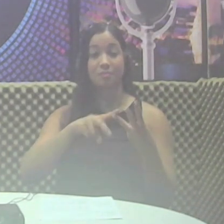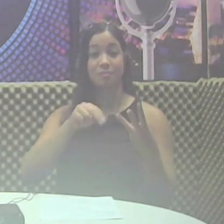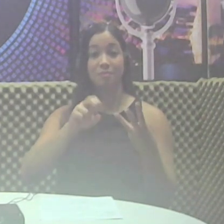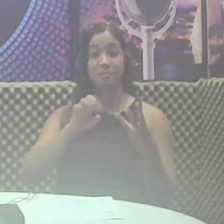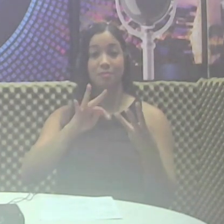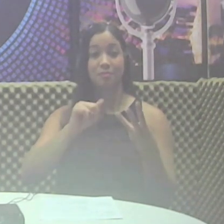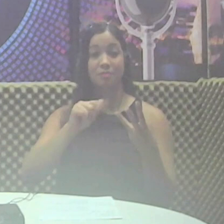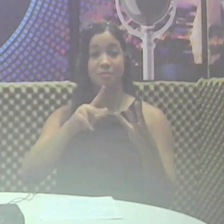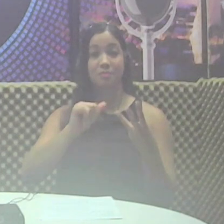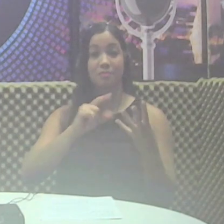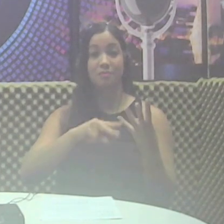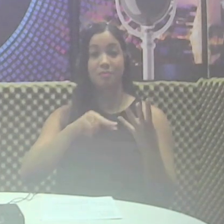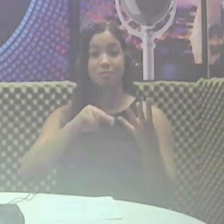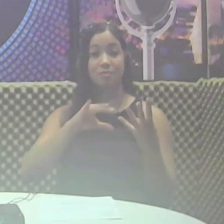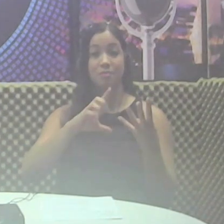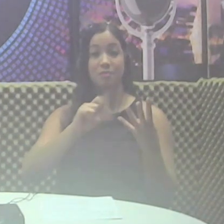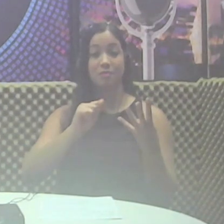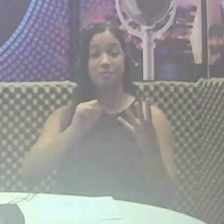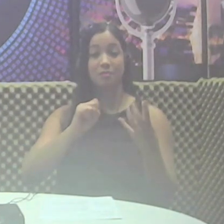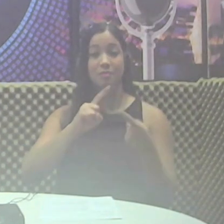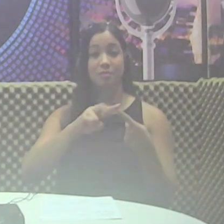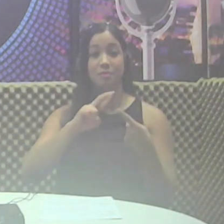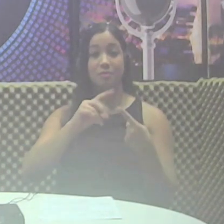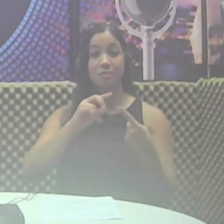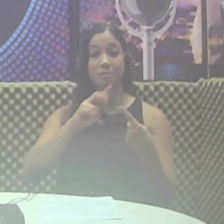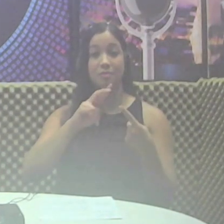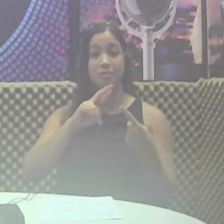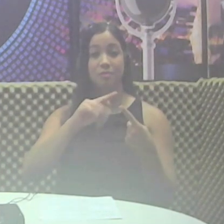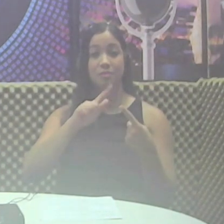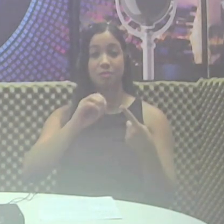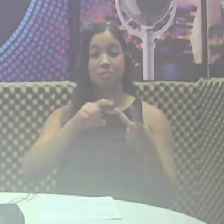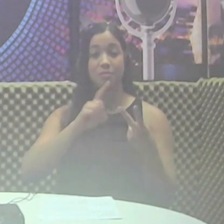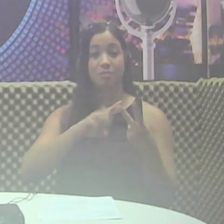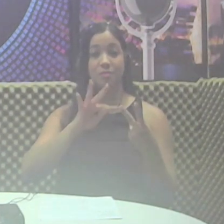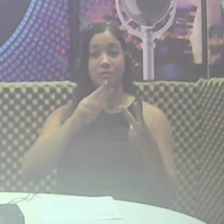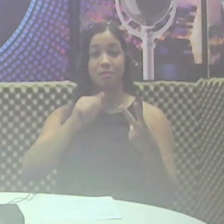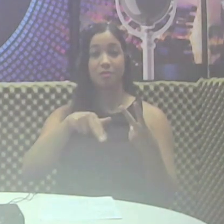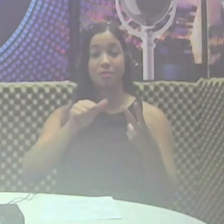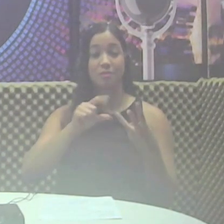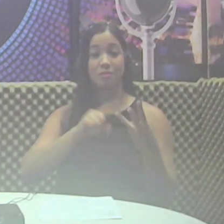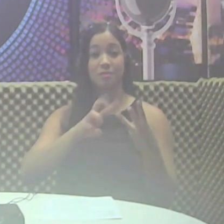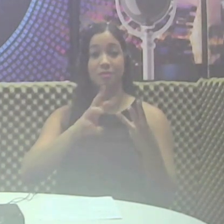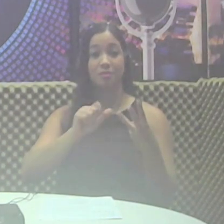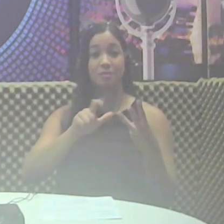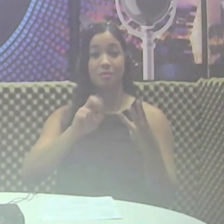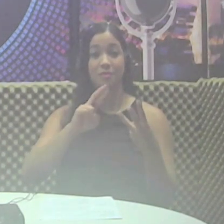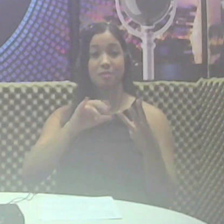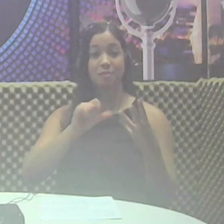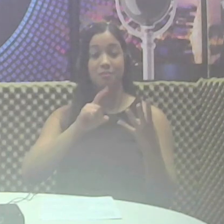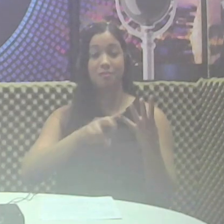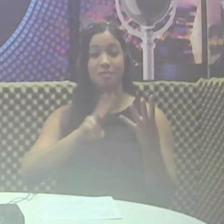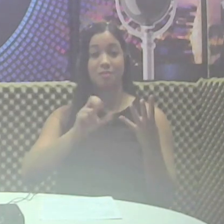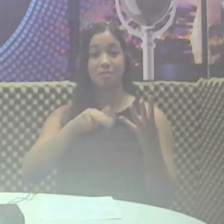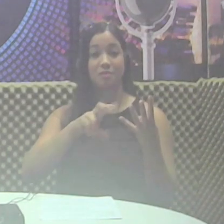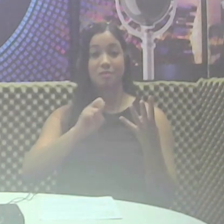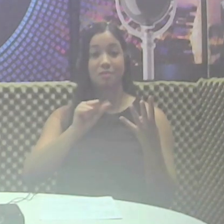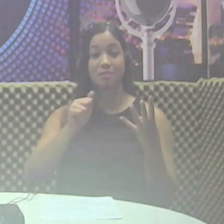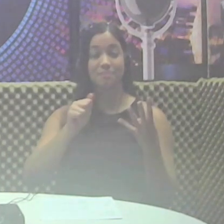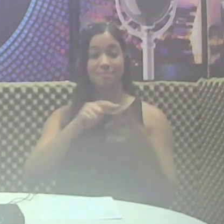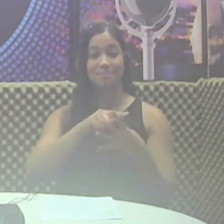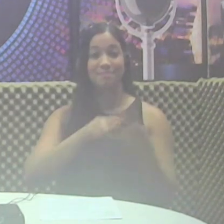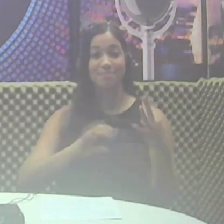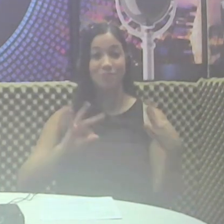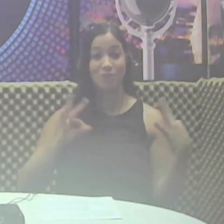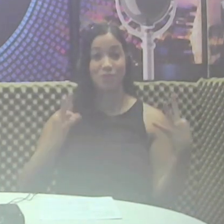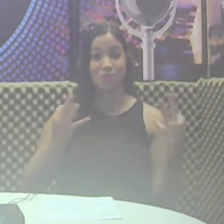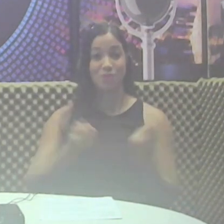Costa, Nicolas Graças, Rodrigo Marques, Tayana Medeiros, Valéria Santos e Vanessa Menezes. Além